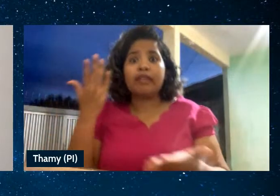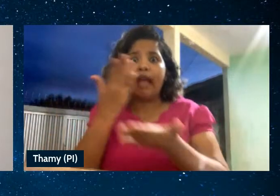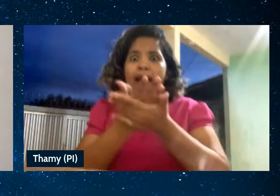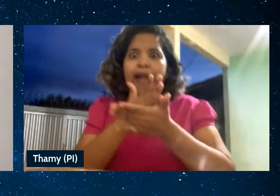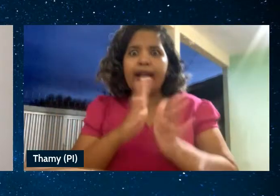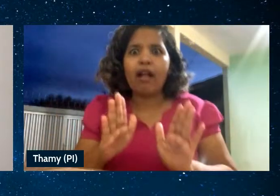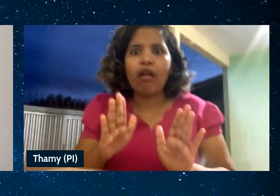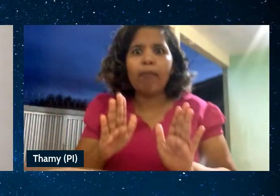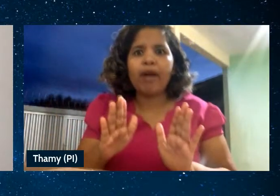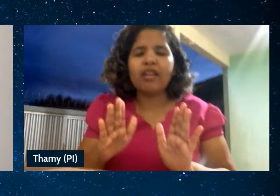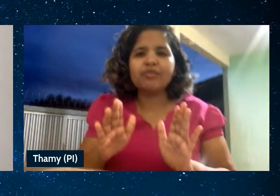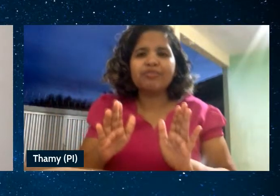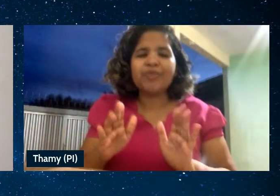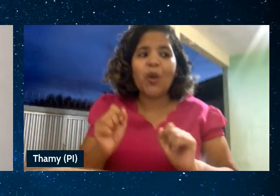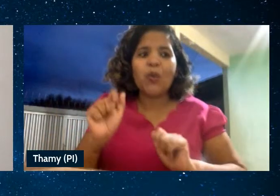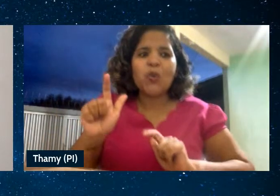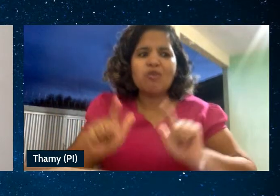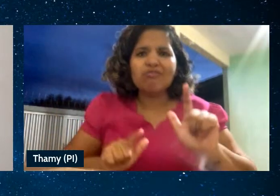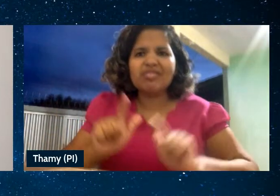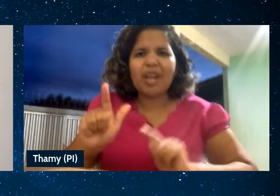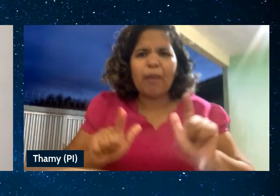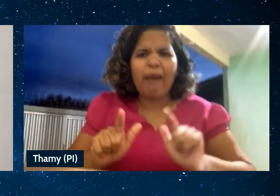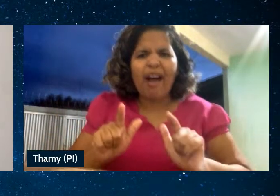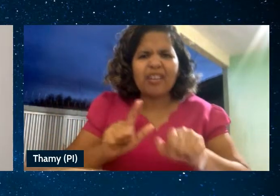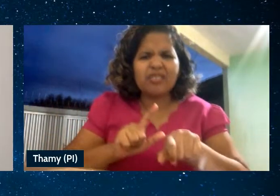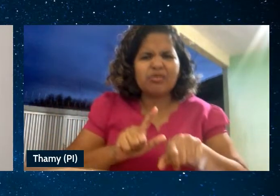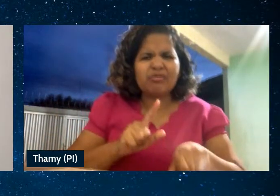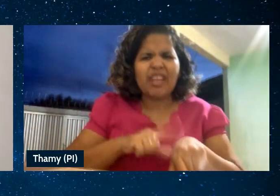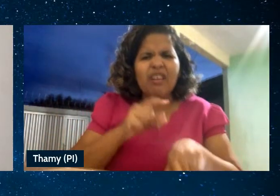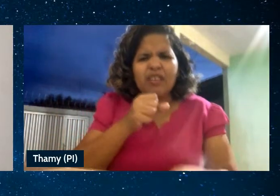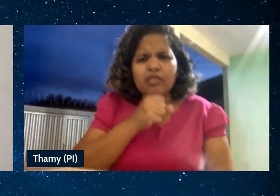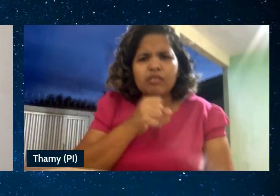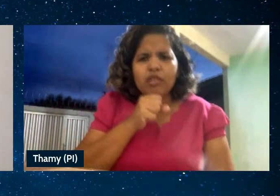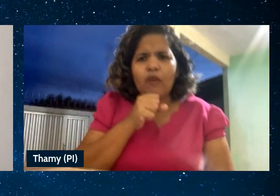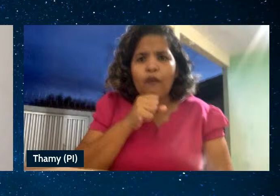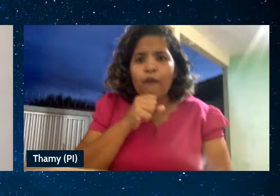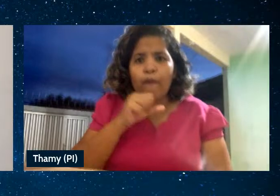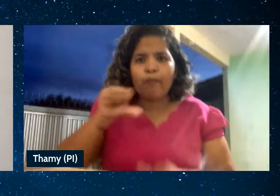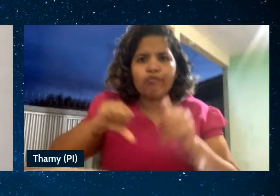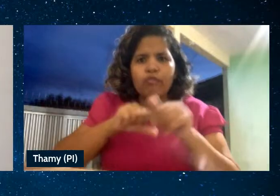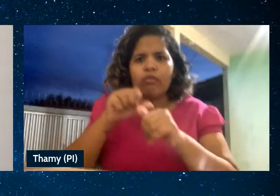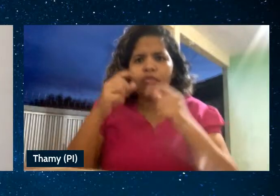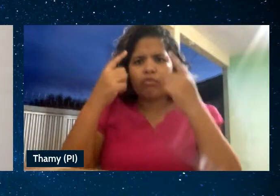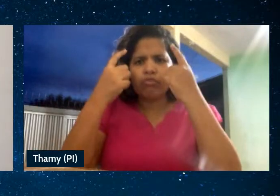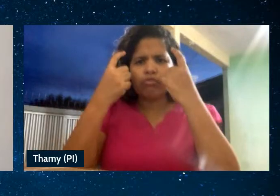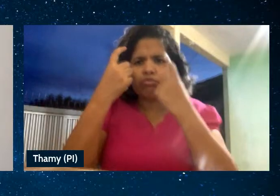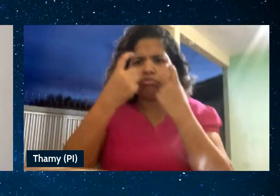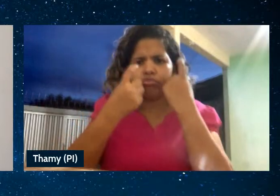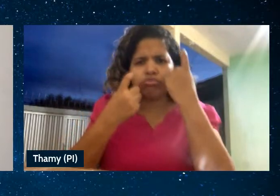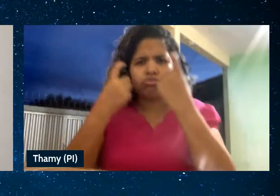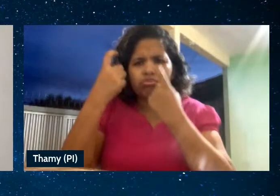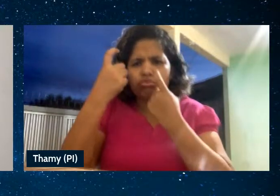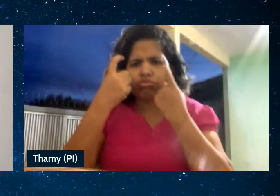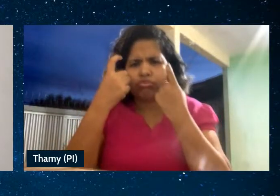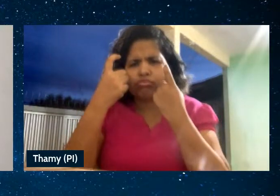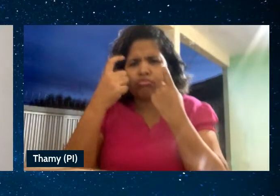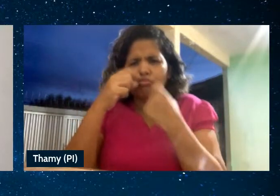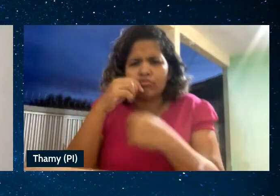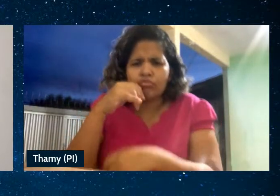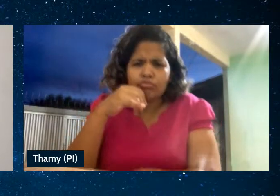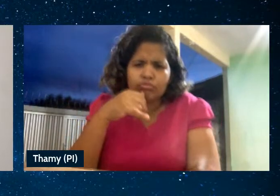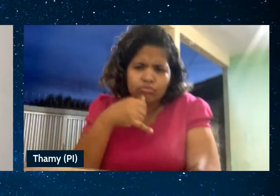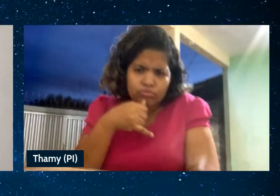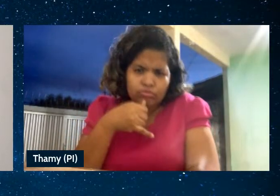de trabalho elas mudam até a fisionomia mais rapidamente a caminho da velice